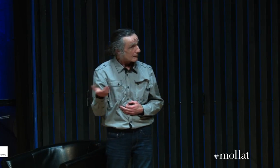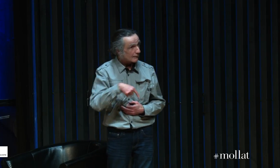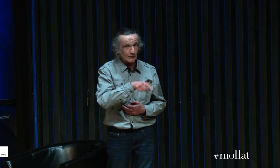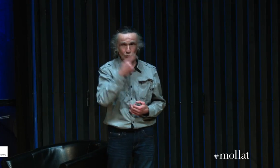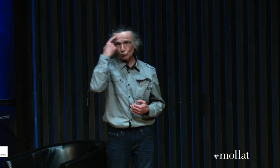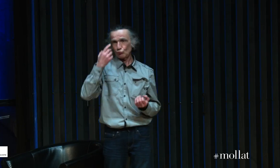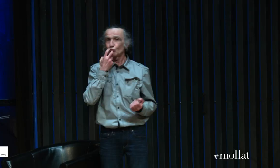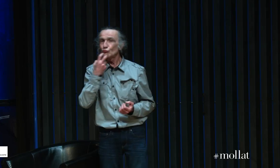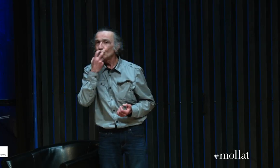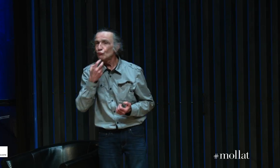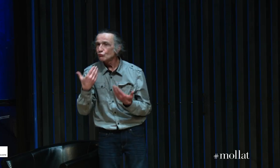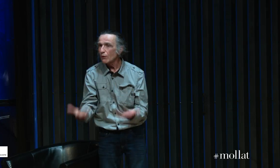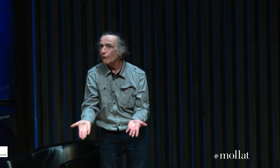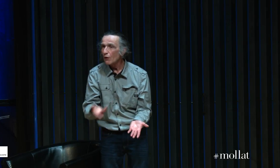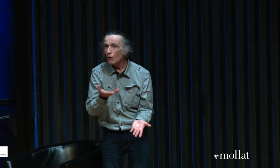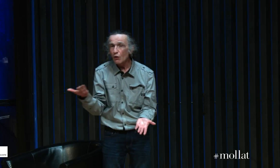fait,